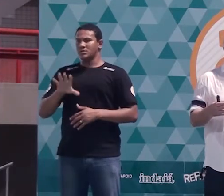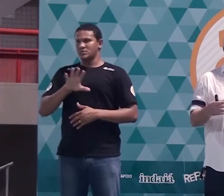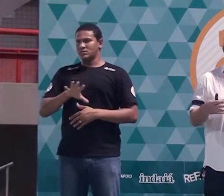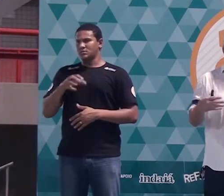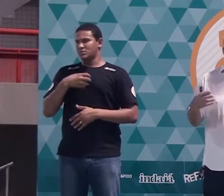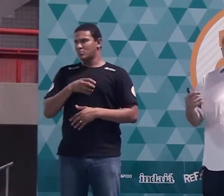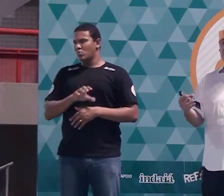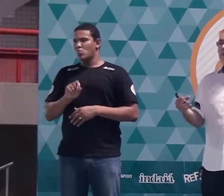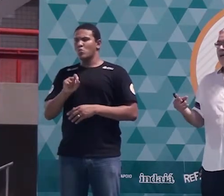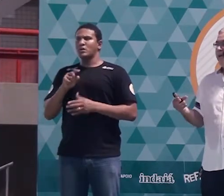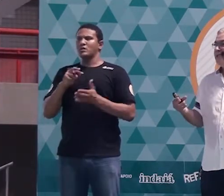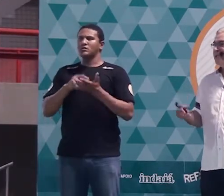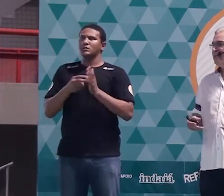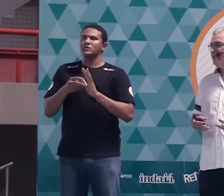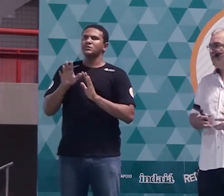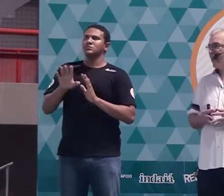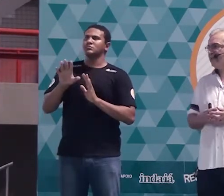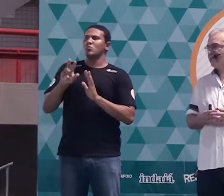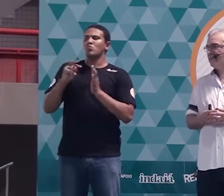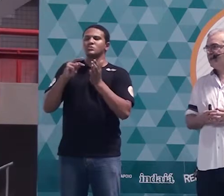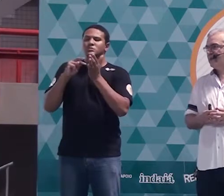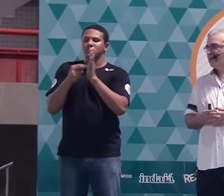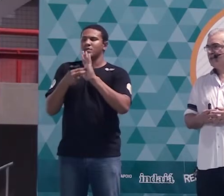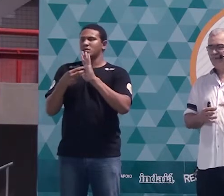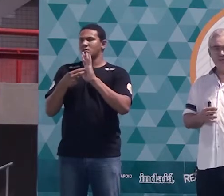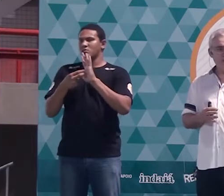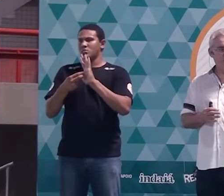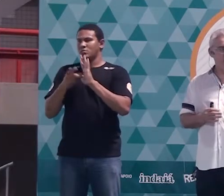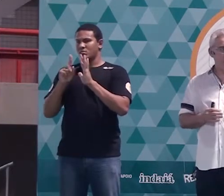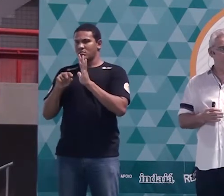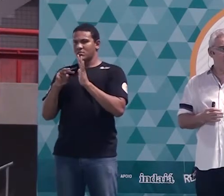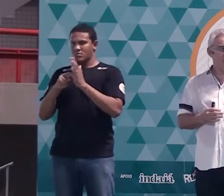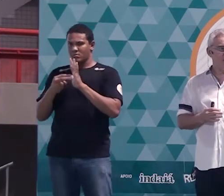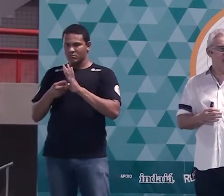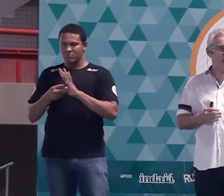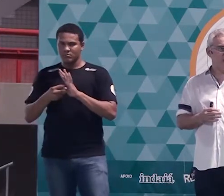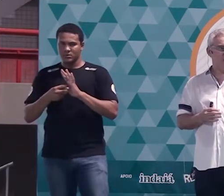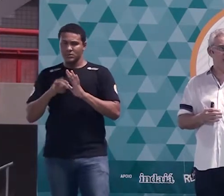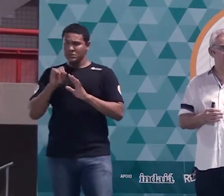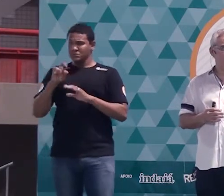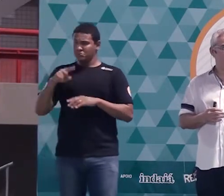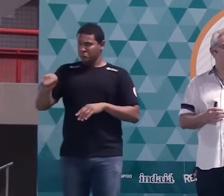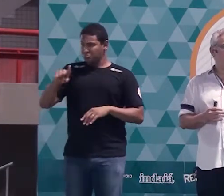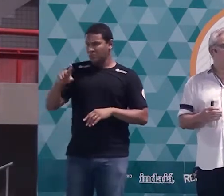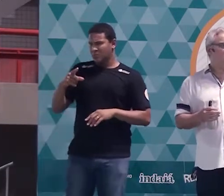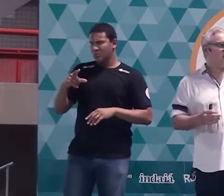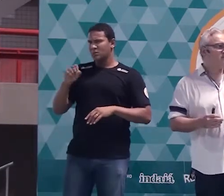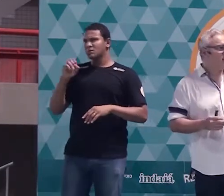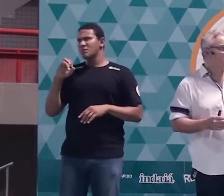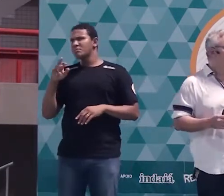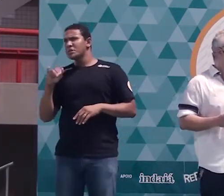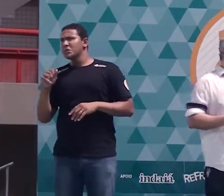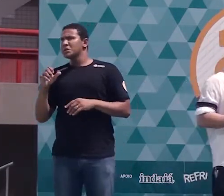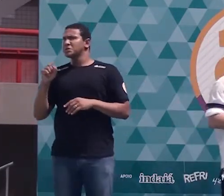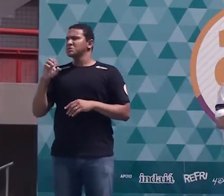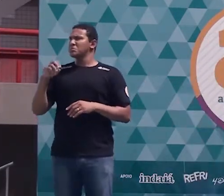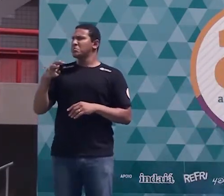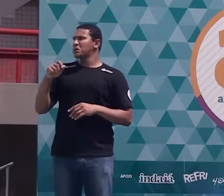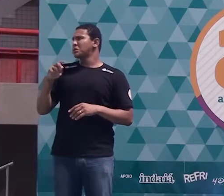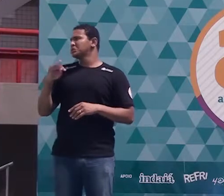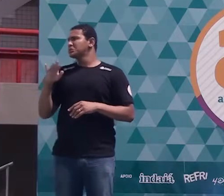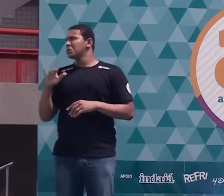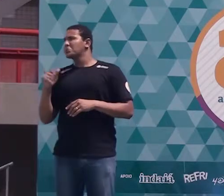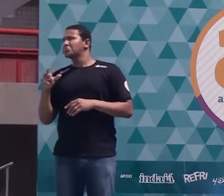Semântica, semia, é significado. Toda vida que vocês encontrarem esse pedacinho, semia, semântica, eles